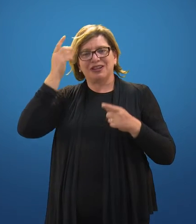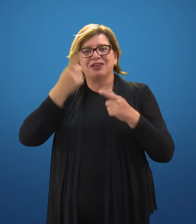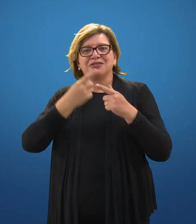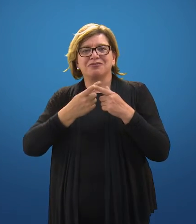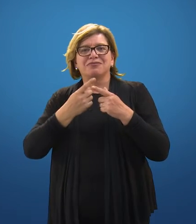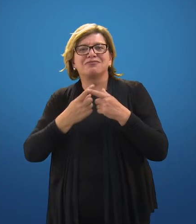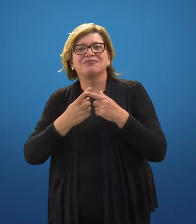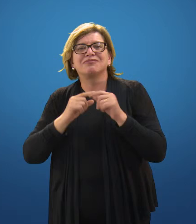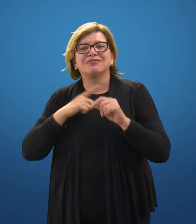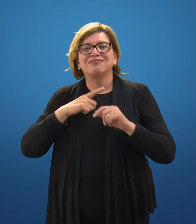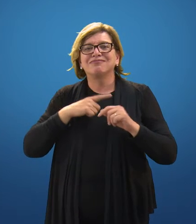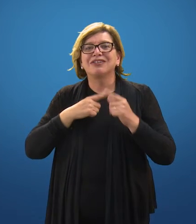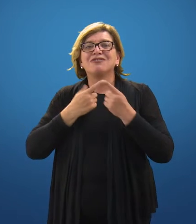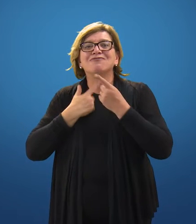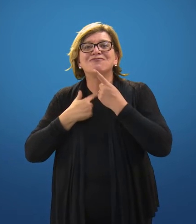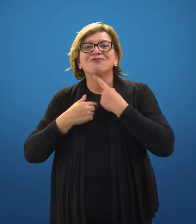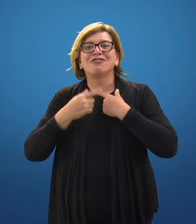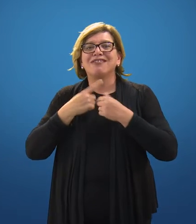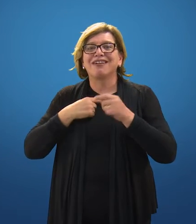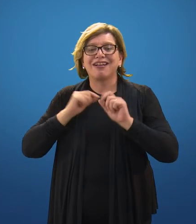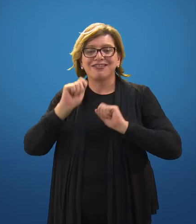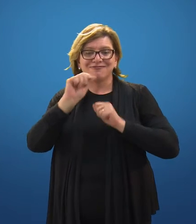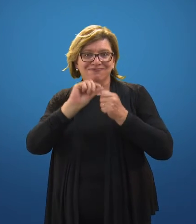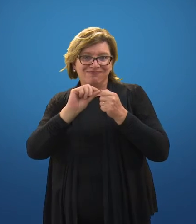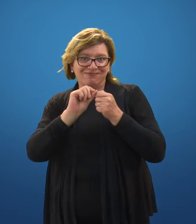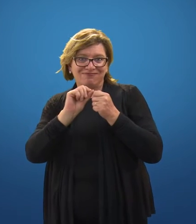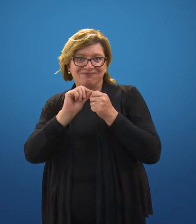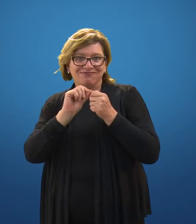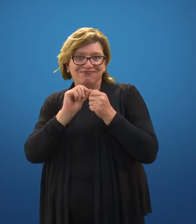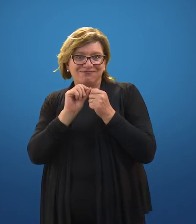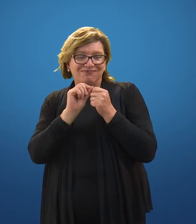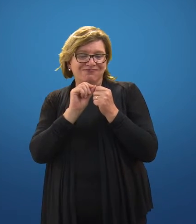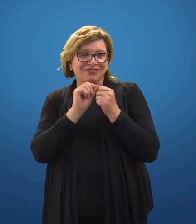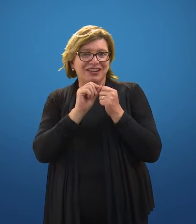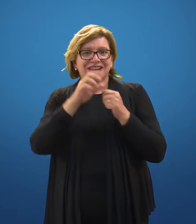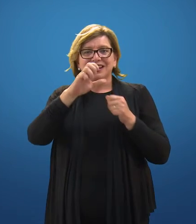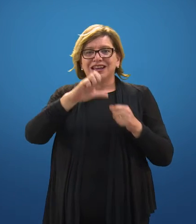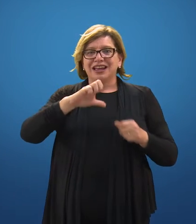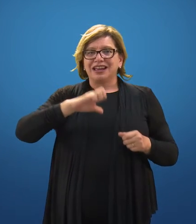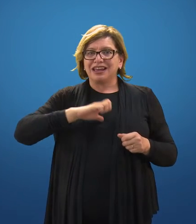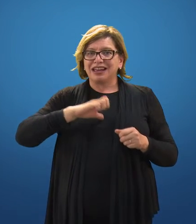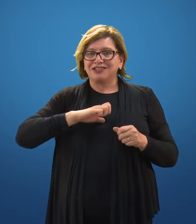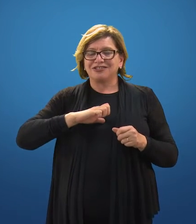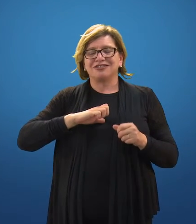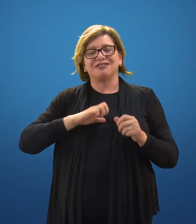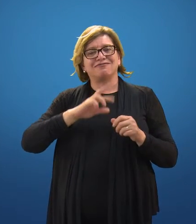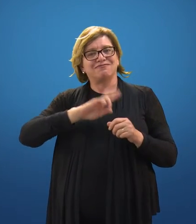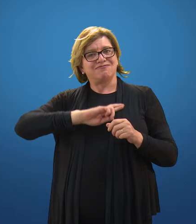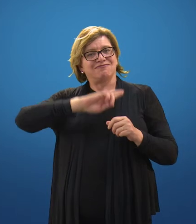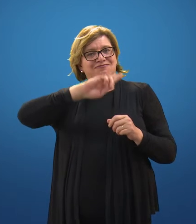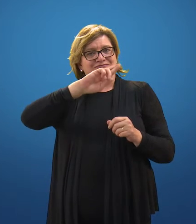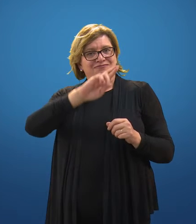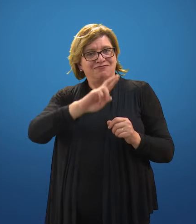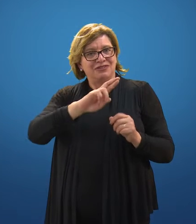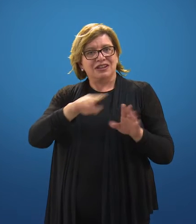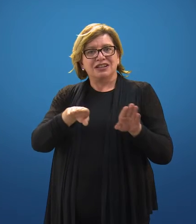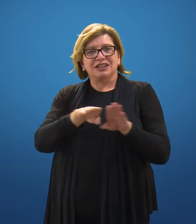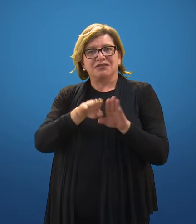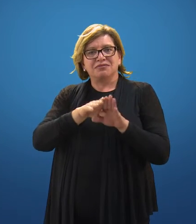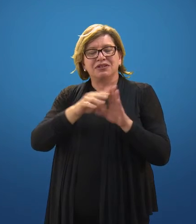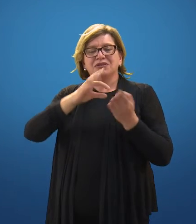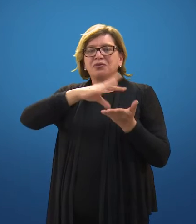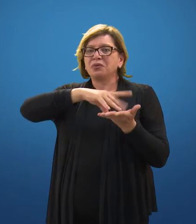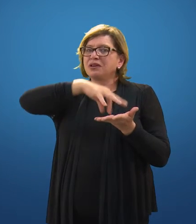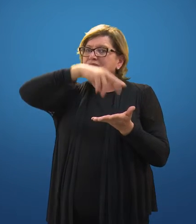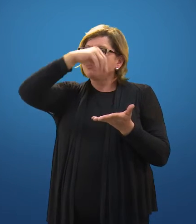em motivos da ação. Ou seja, A ética protestante e o espírito do capitalismo